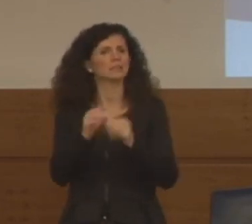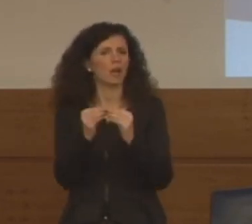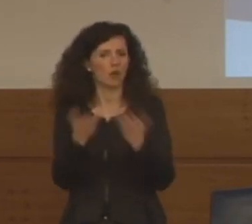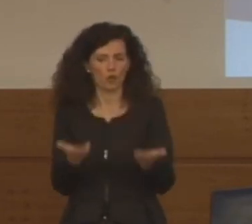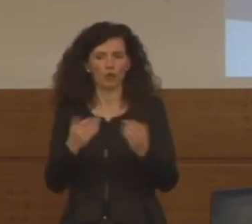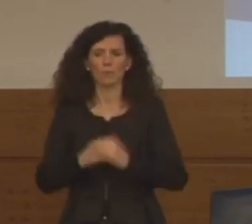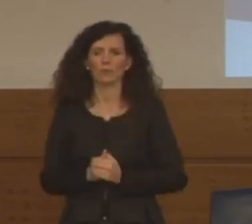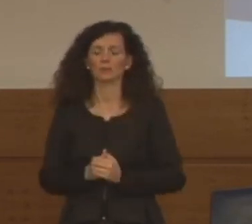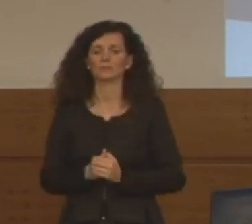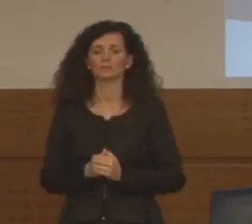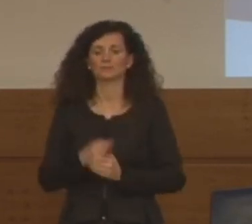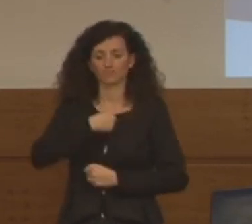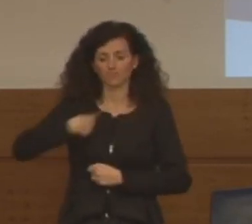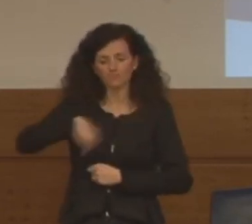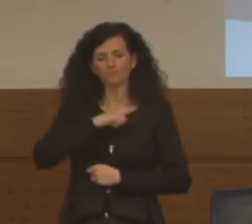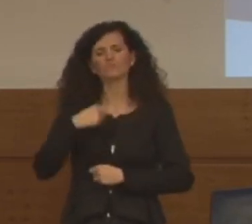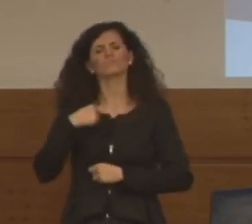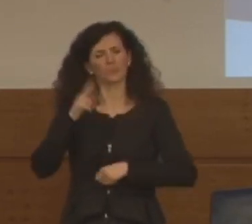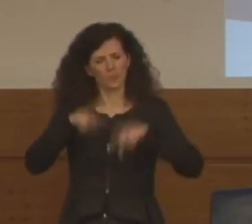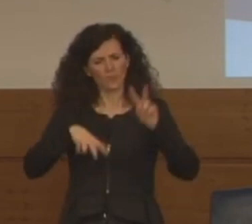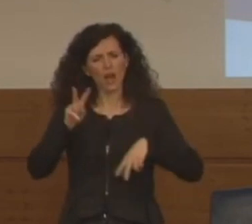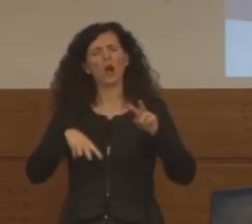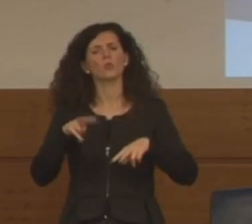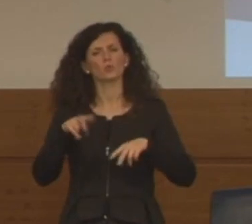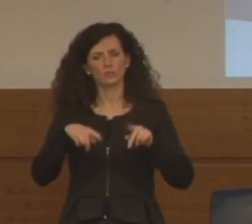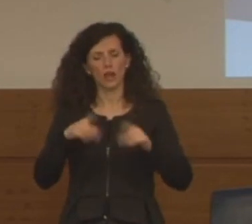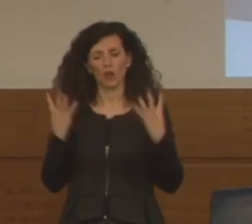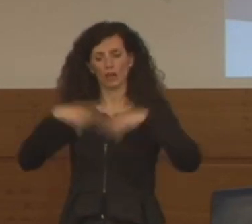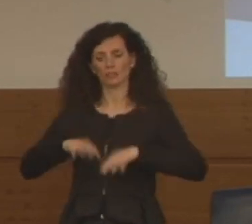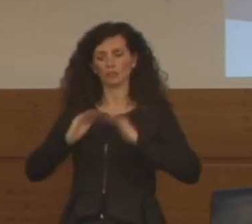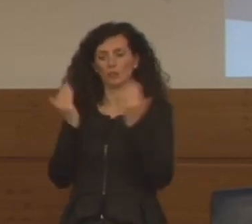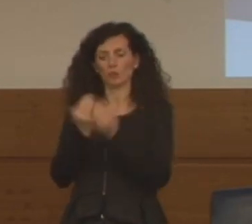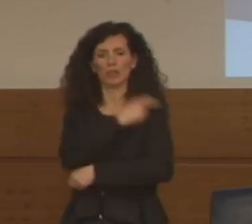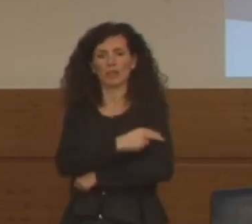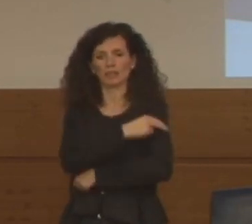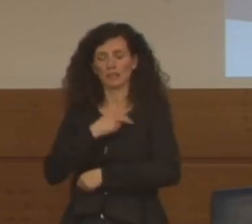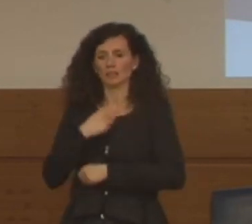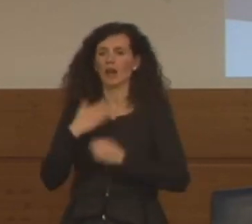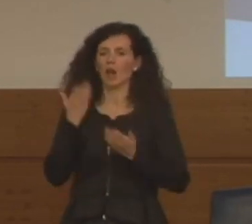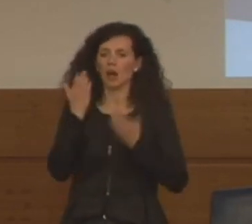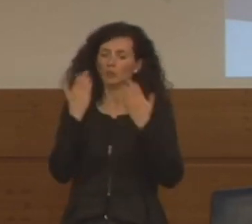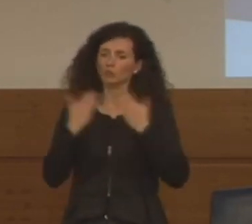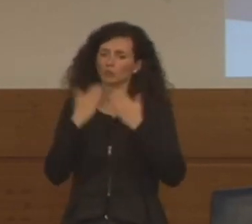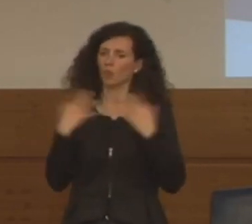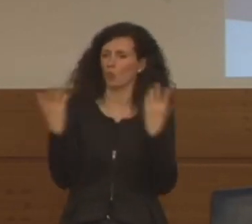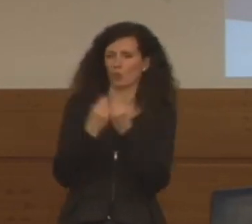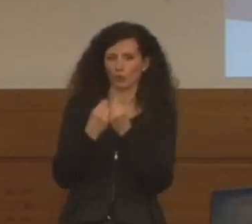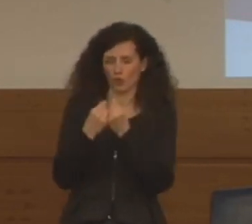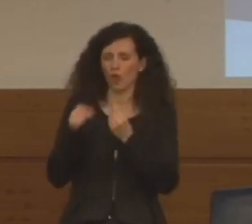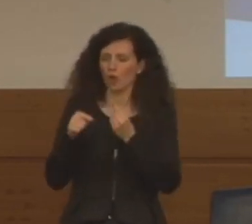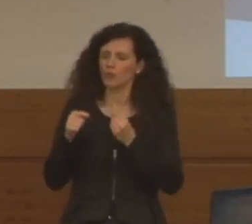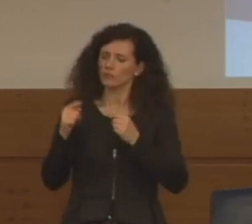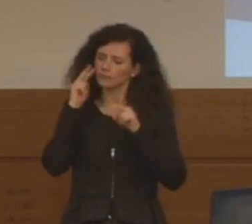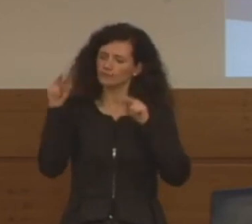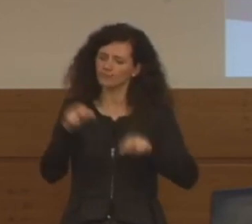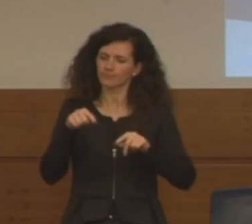stiamo valutando anche la proposta della organizzazione mondiale della sanità di uno studio comparativo che potrebbe anche questo